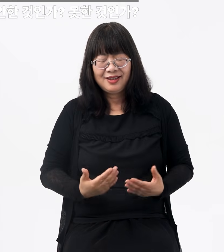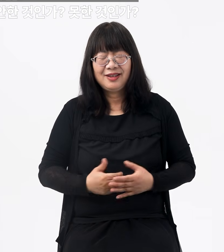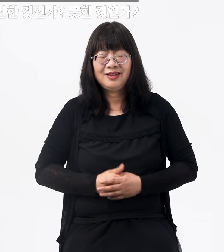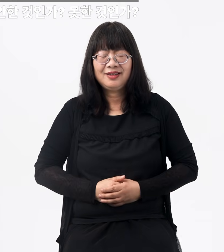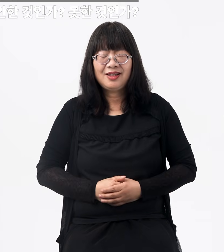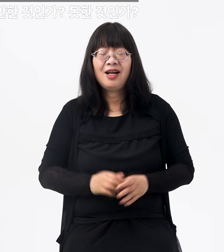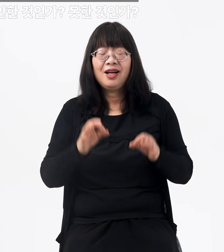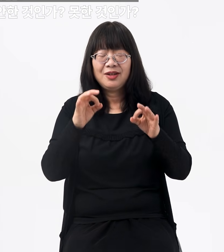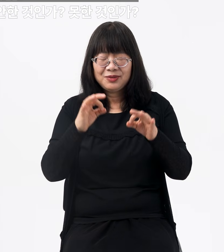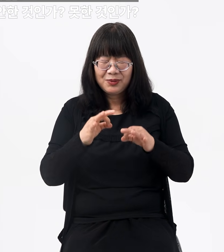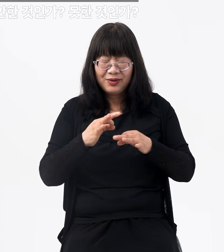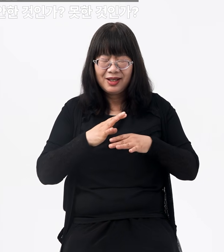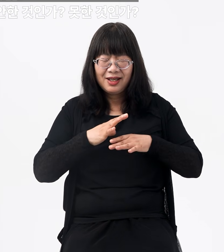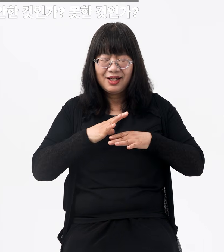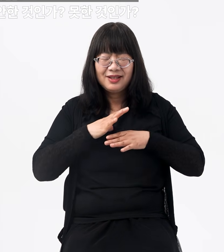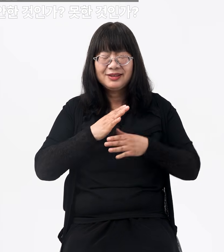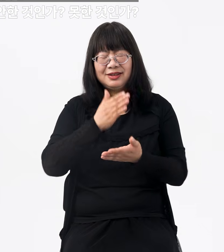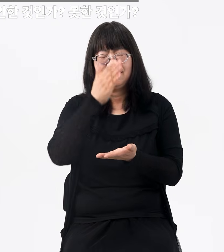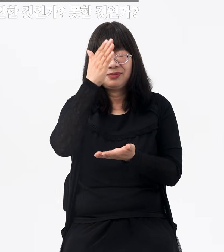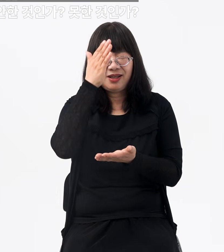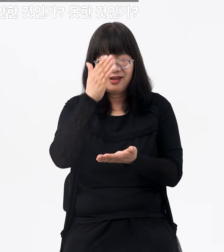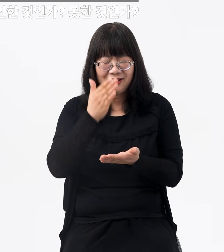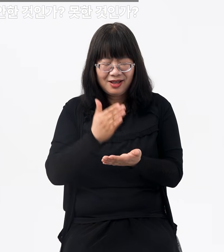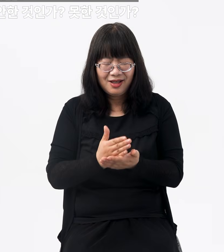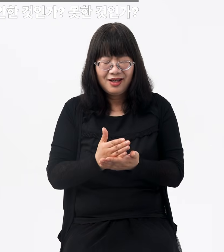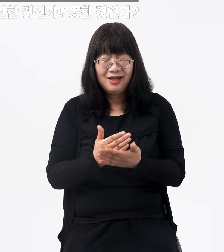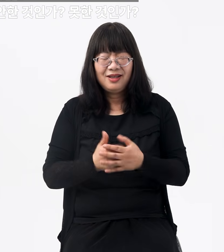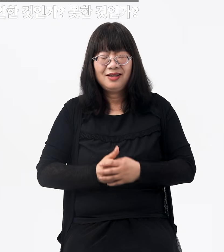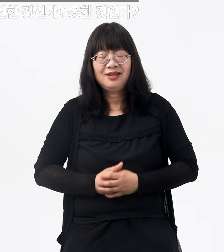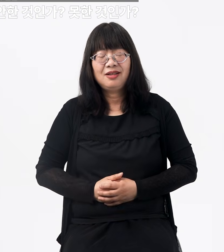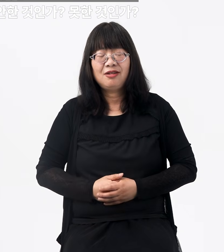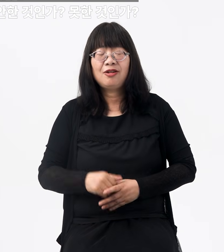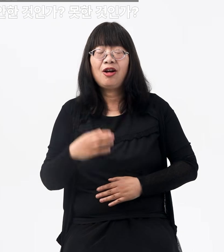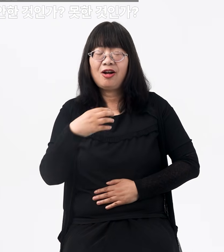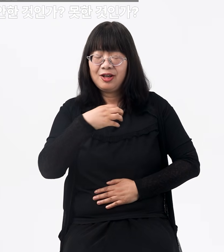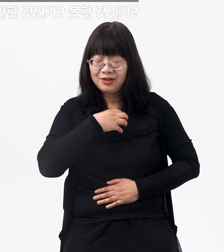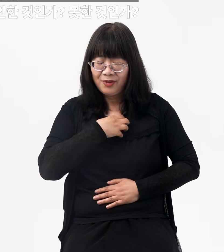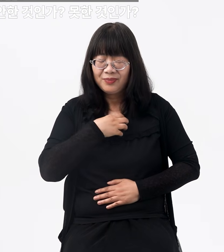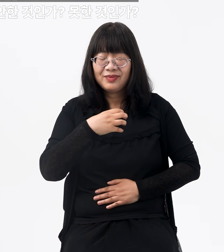지켜주시네. 놀라지 말라. 놀라지 마라. 겁내지 마라.